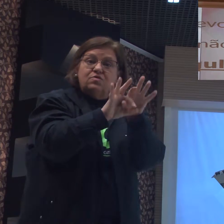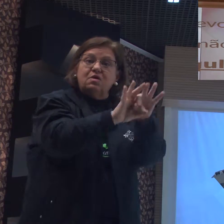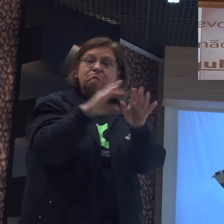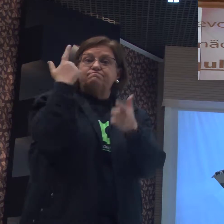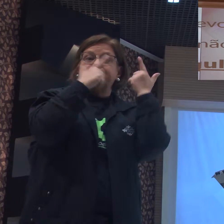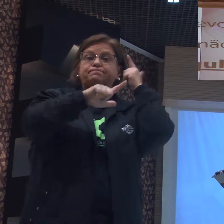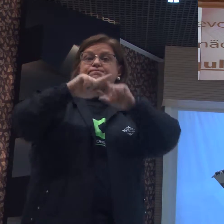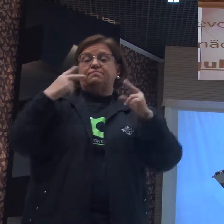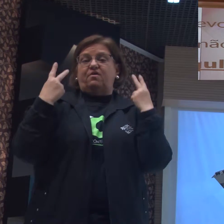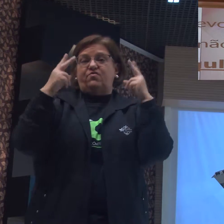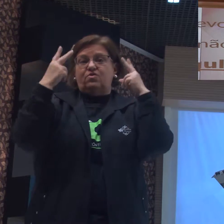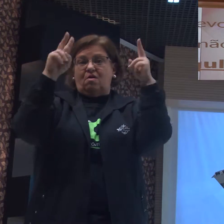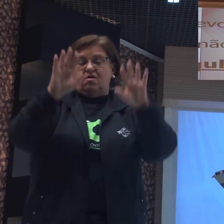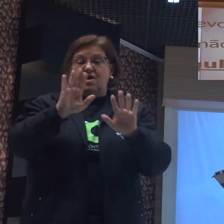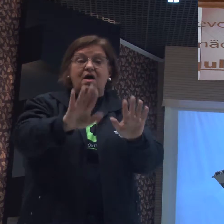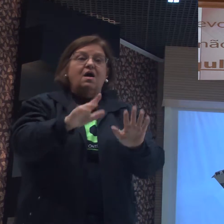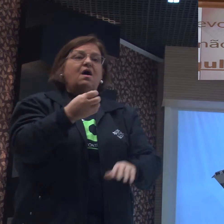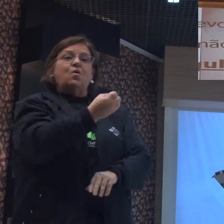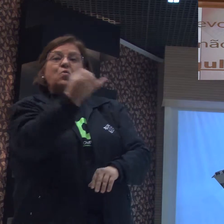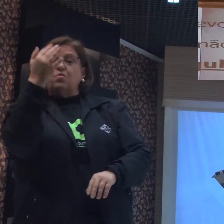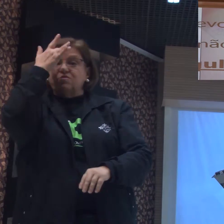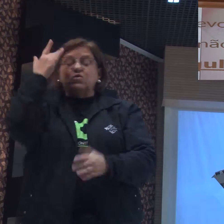E esse é o caminho que muita gente toma.